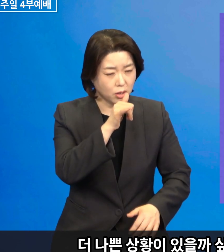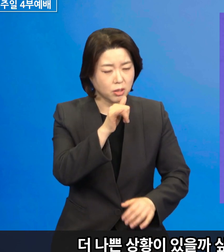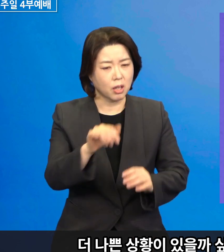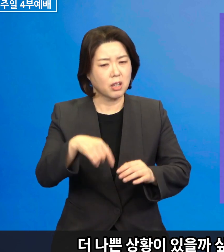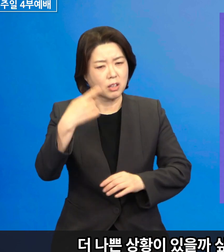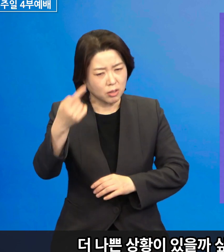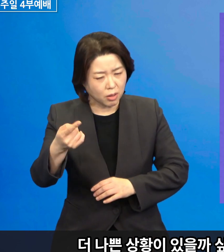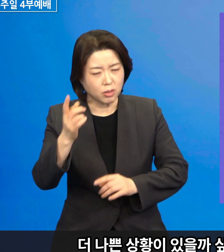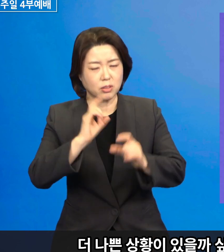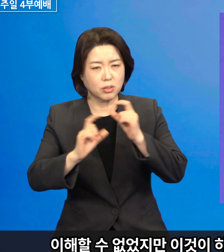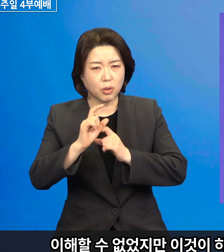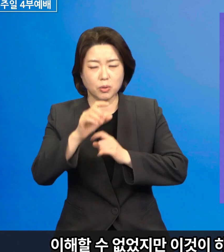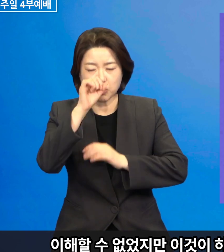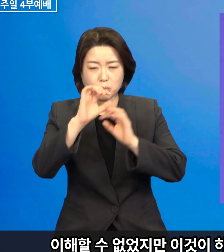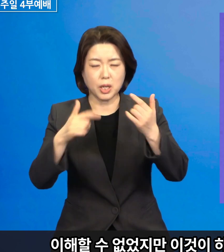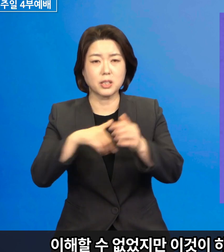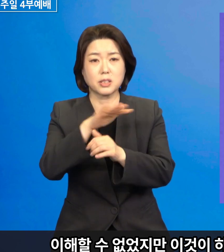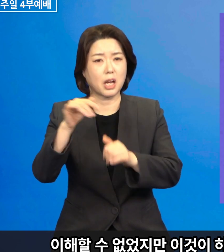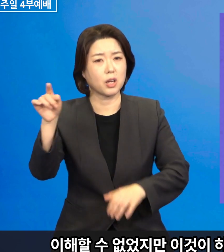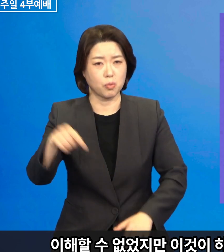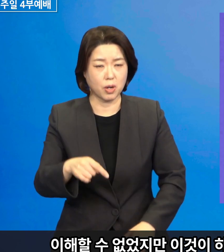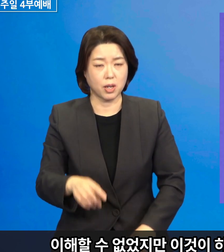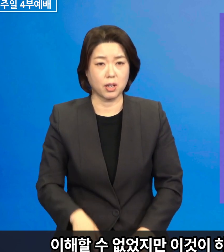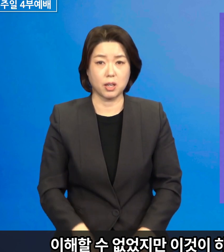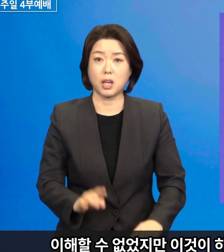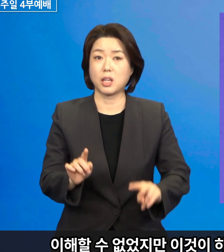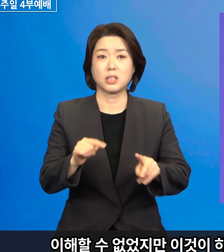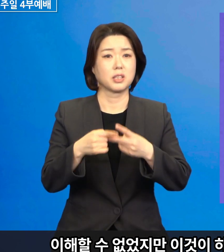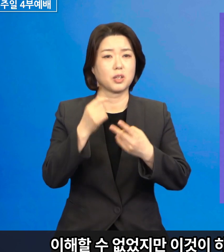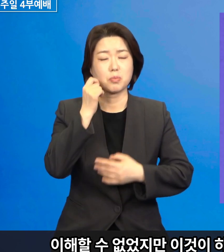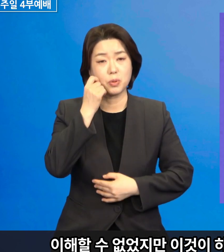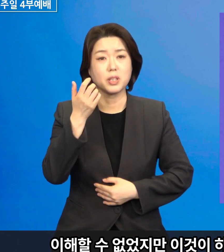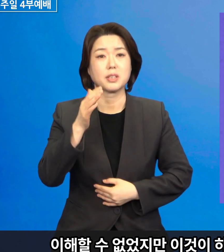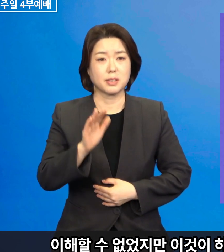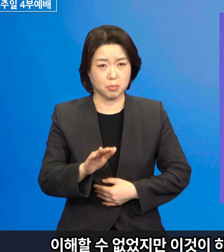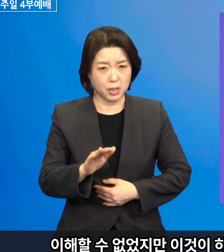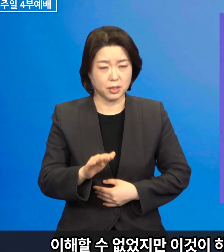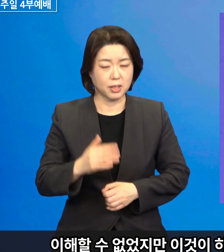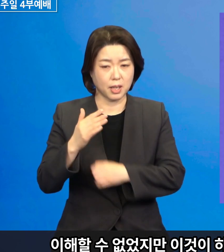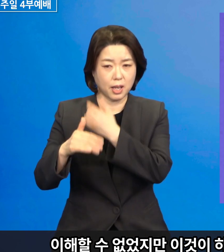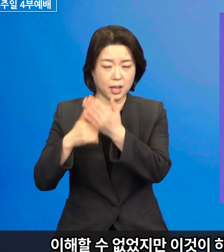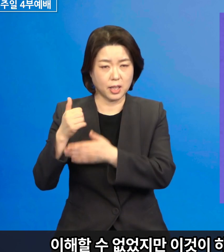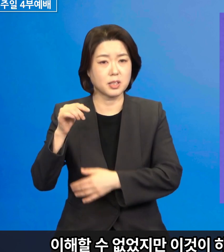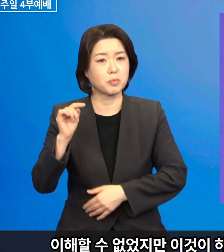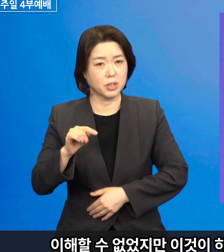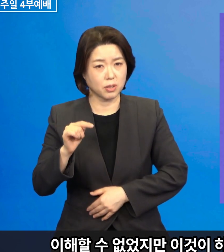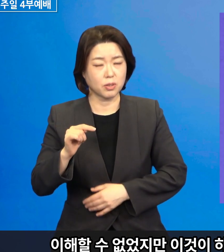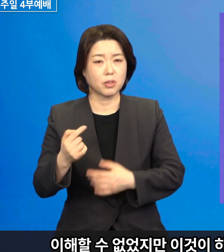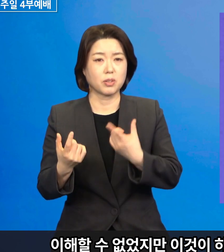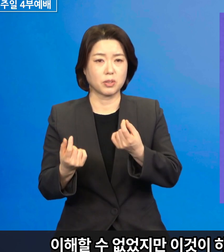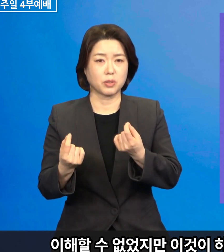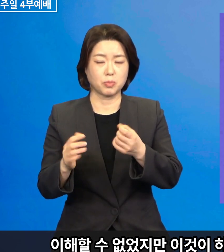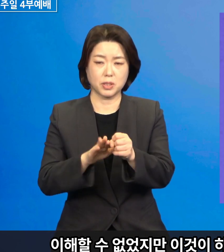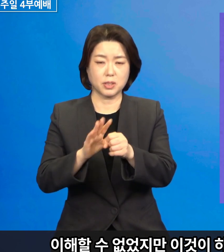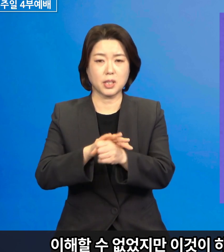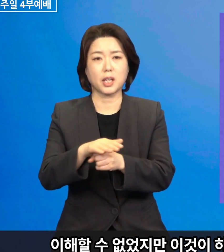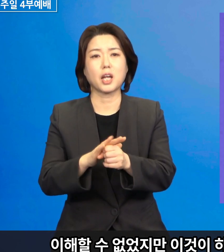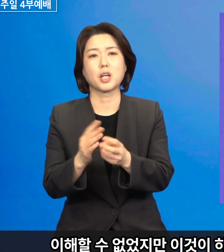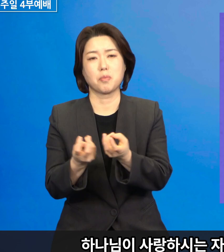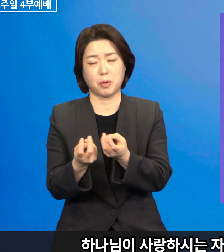있었습니다. 이해할 수 없었지만 그것이 하나님의 또한 사랑의